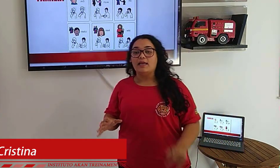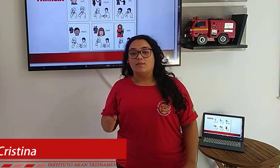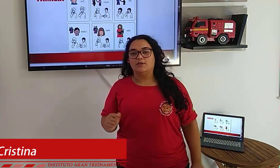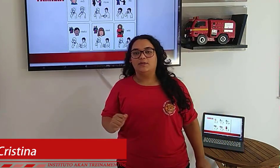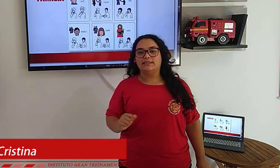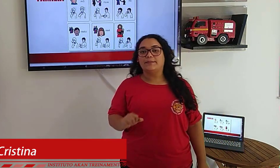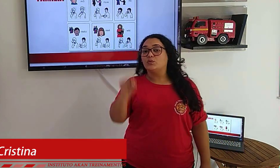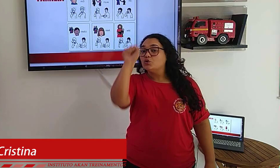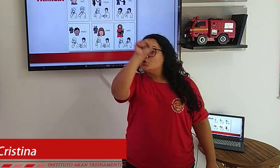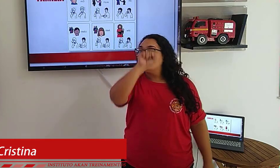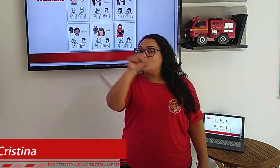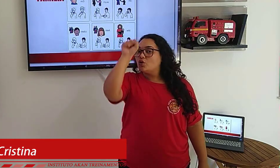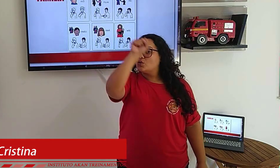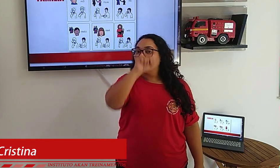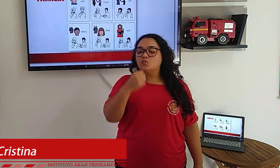Mas, por exemplo, sogro,